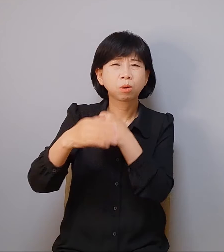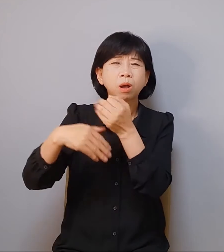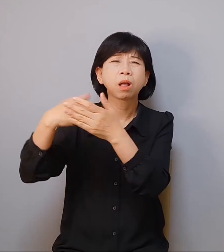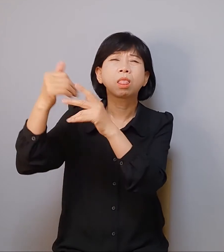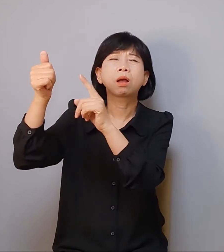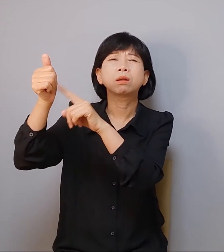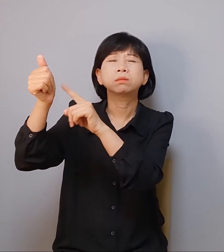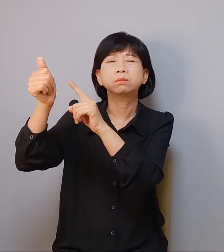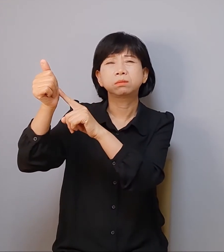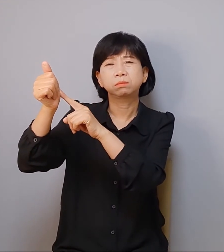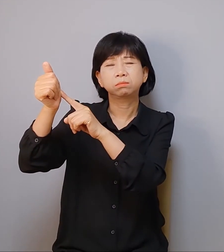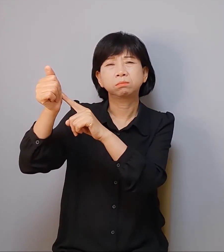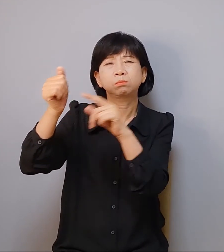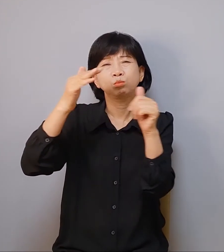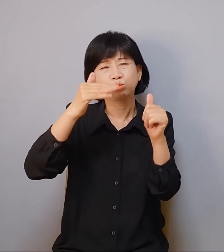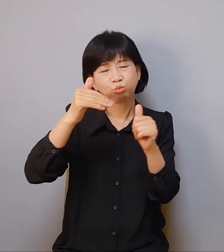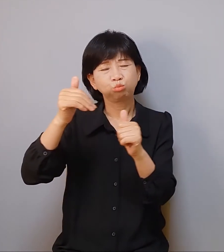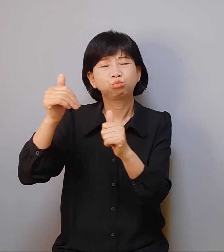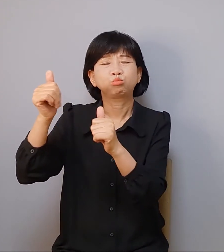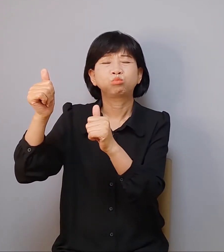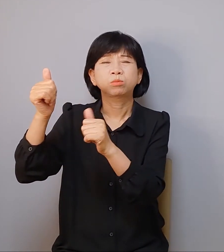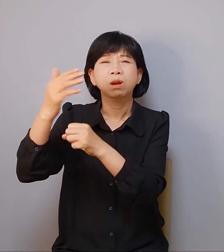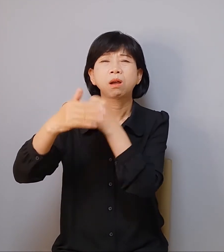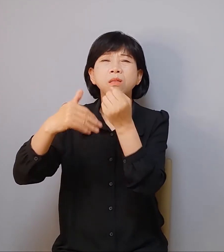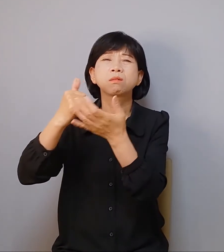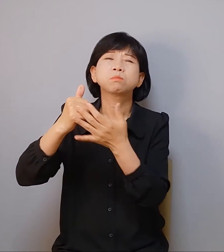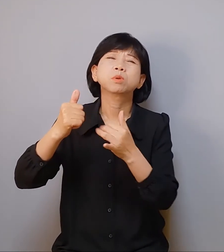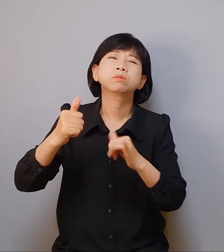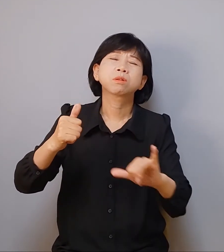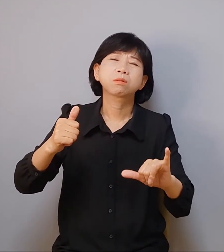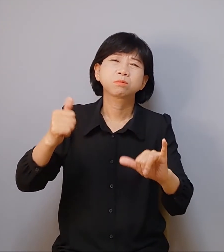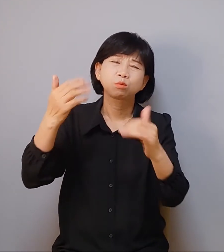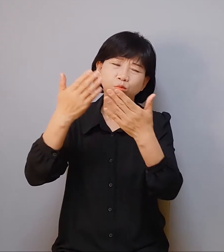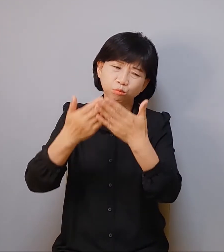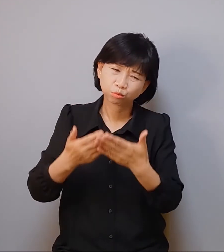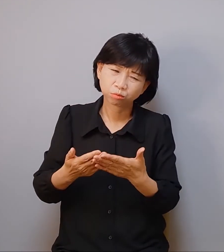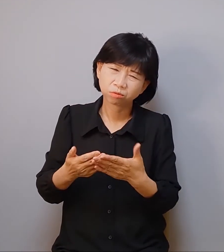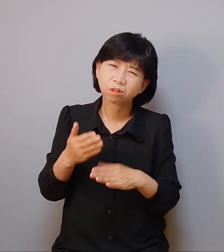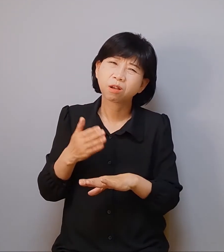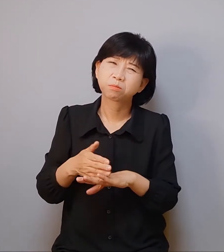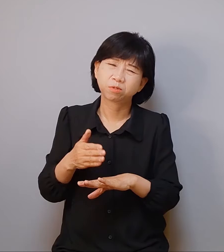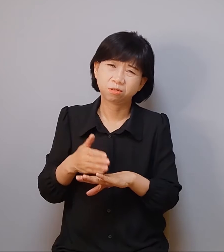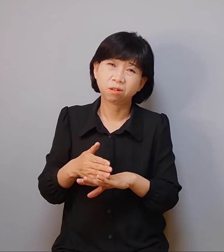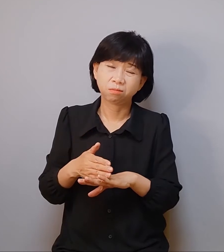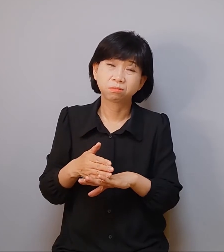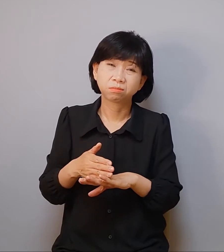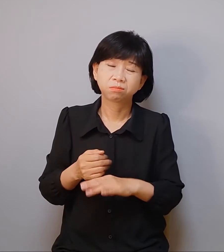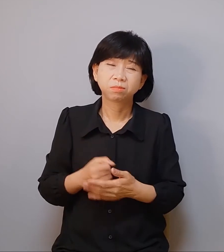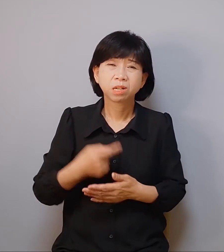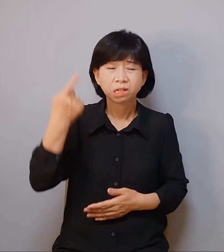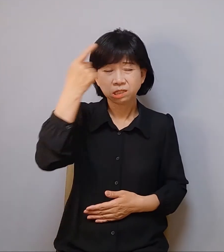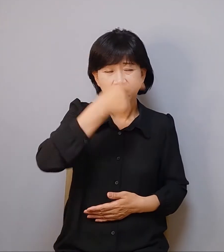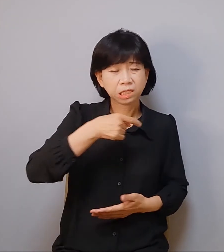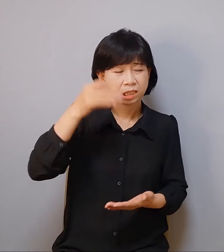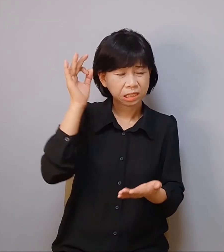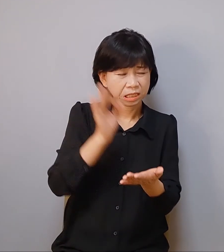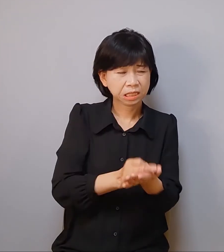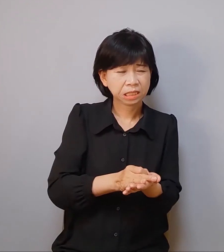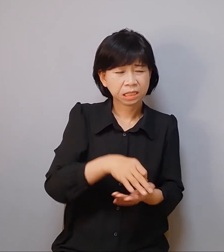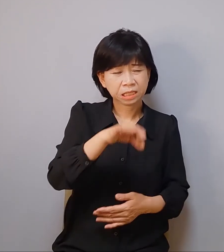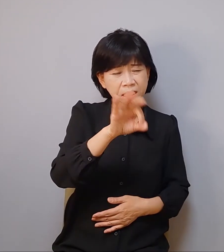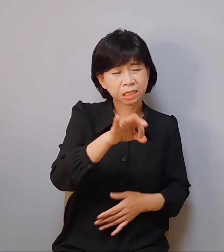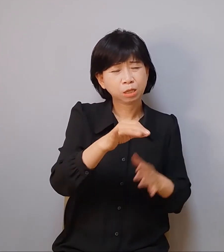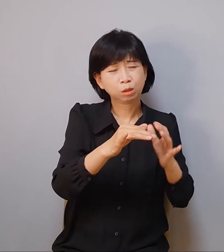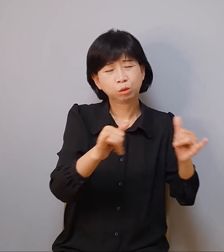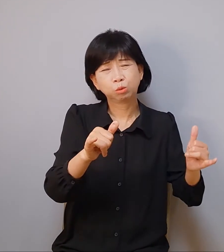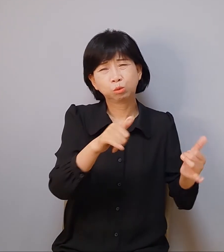연약하고 허물 많은 존재인 걸 깨닫는 것까진 좋은데 거기까지 그냥 끝나면 안 됩니다. 그렇기 때문에 우리는 누가 필요해요?